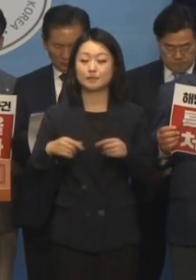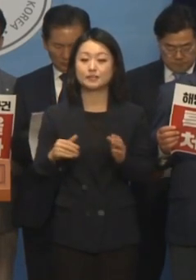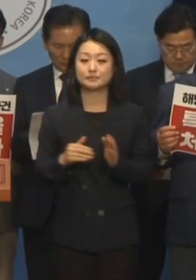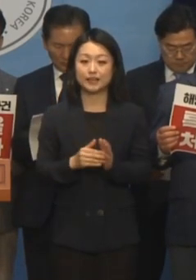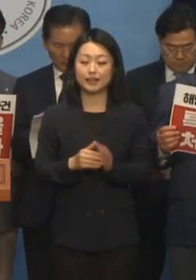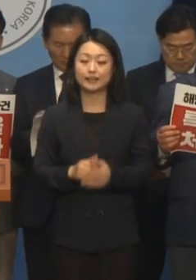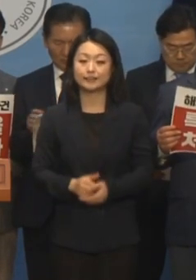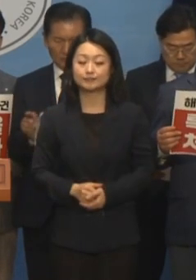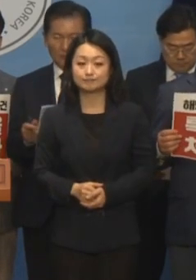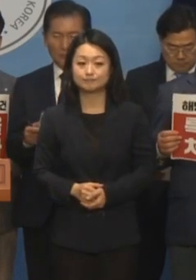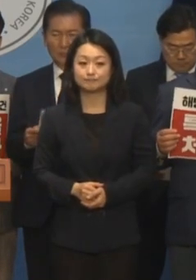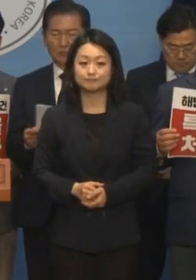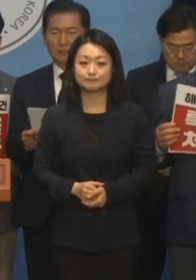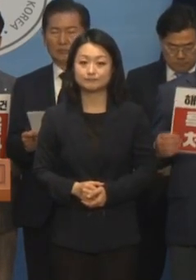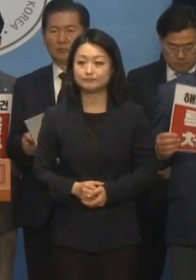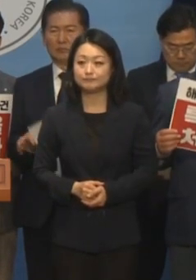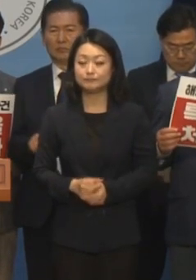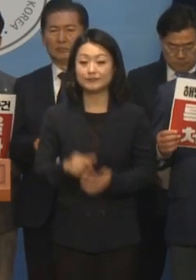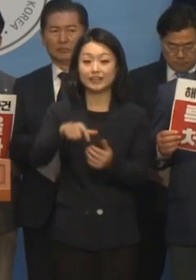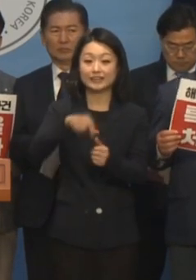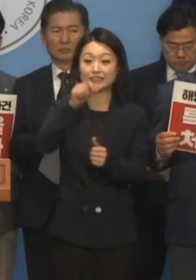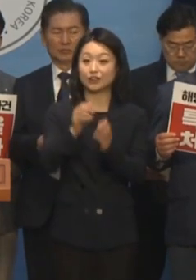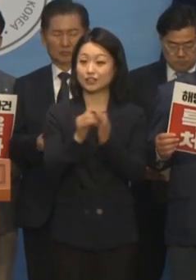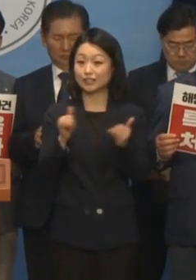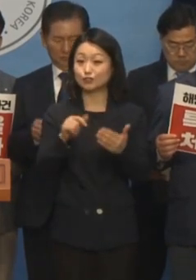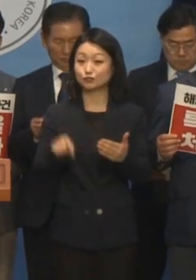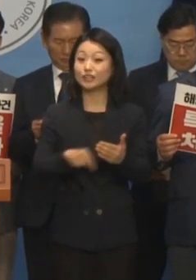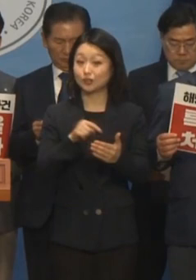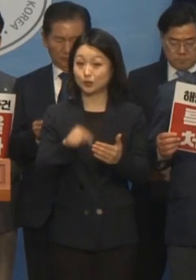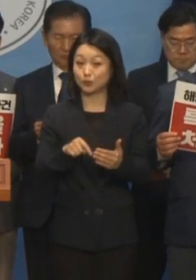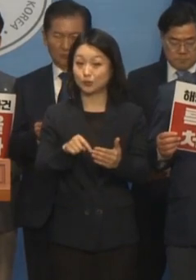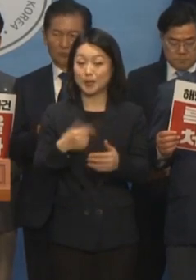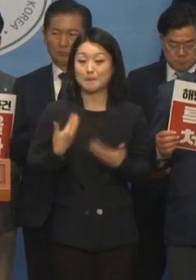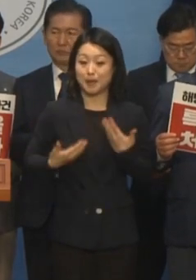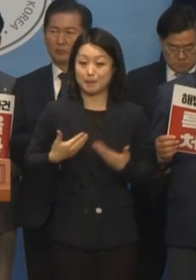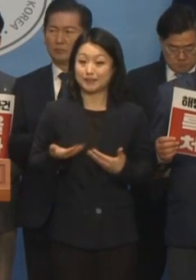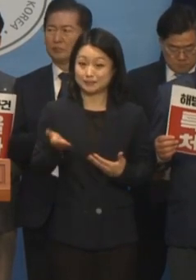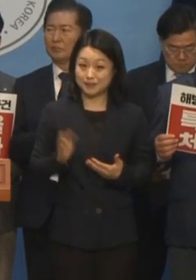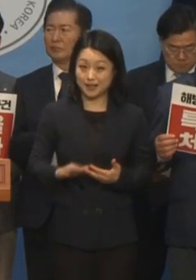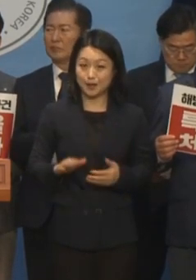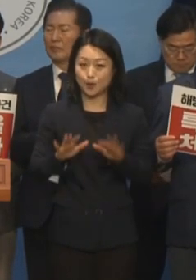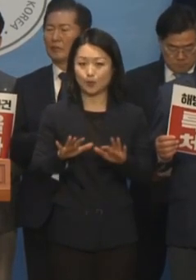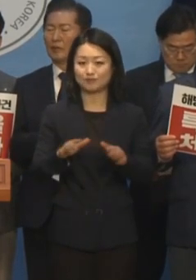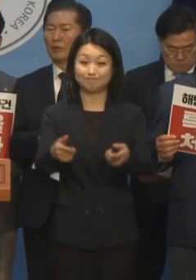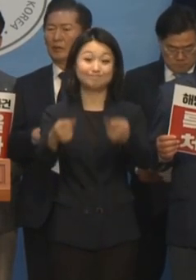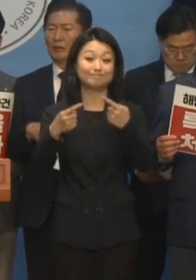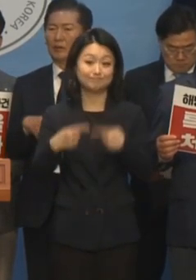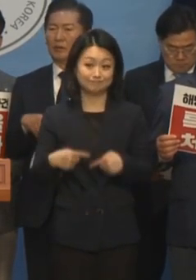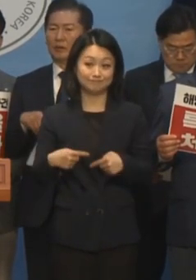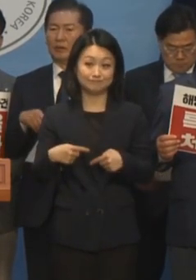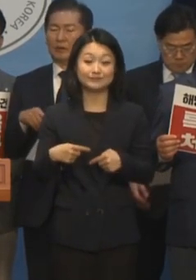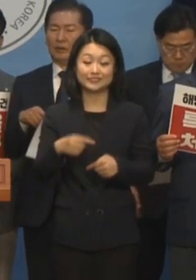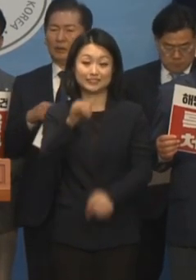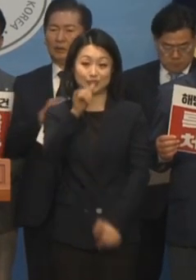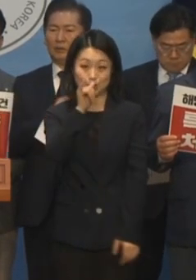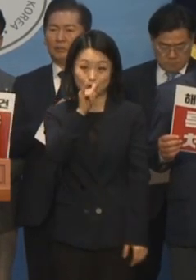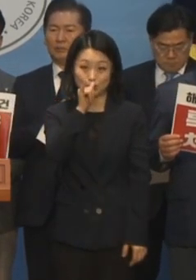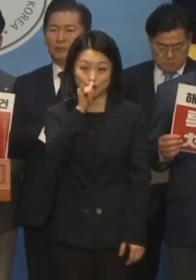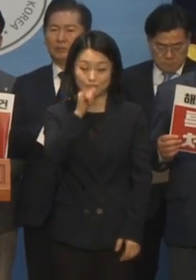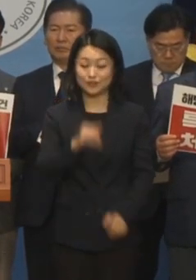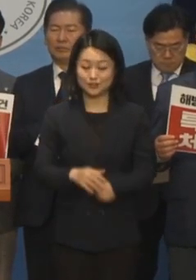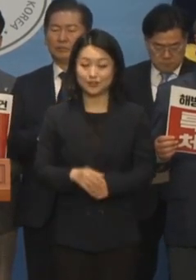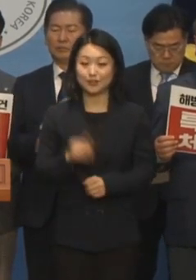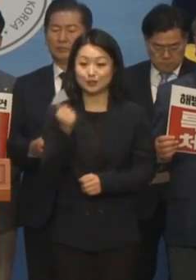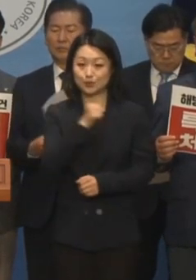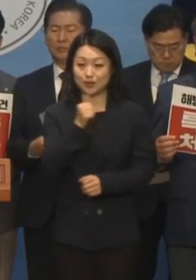주셨습니다. 그리고 당선인 분들 중에서도 굉장히 바쁜 일정임에도 불구하고 이 현장까지 함께해 주신 분들이 계셔서 따로 또